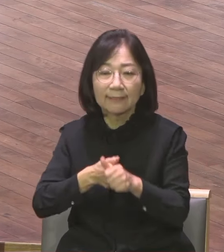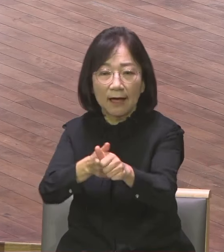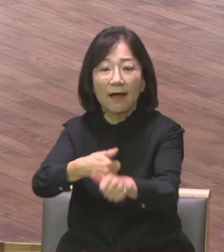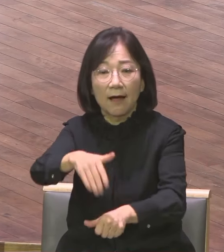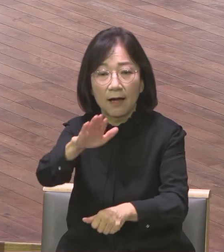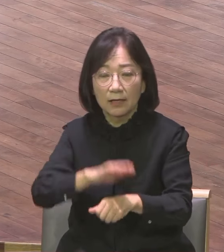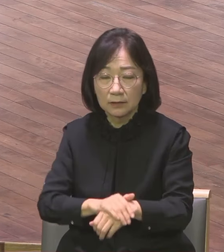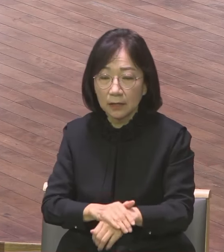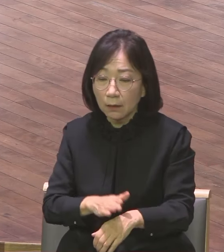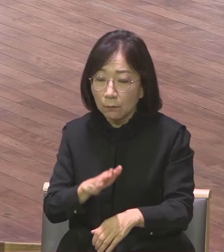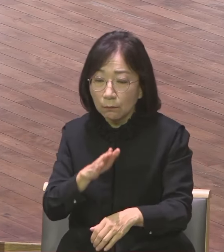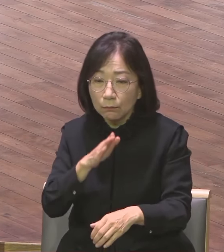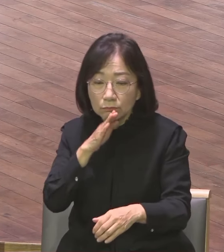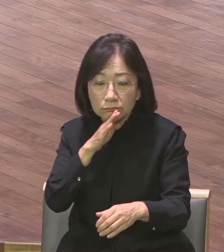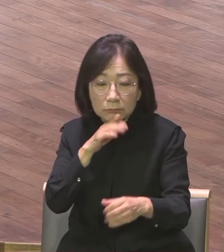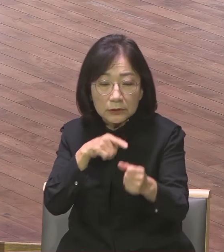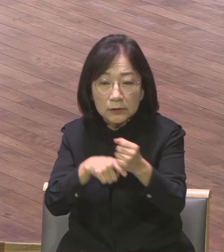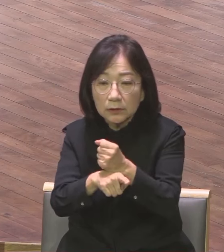담겨 있느냐?